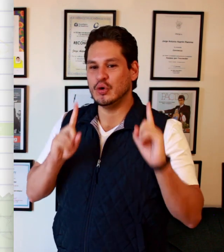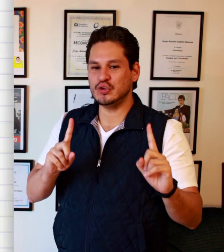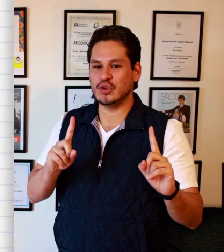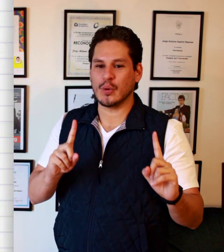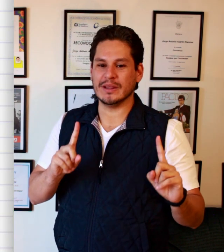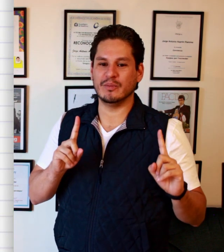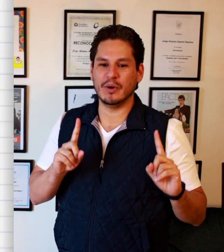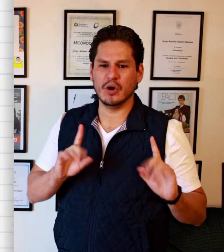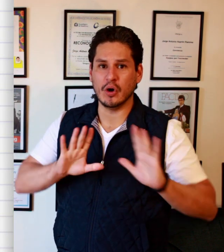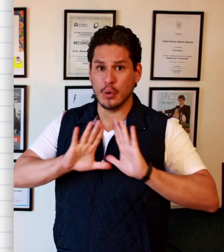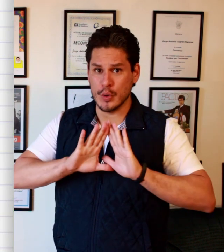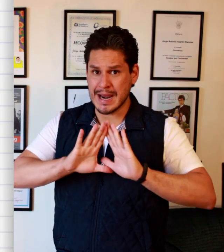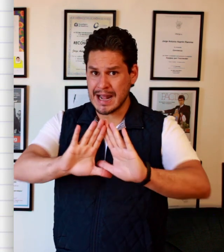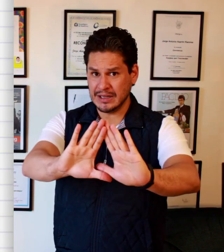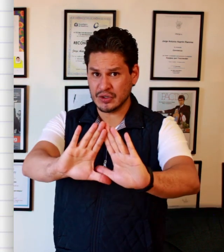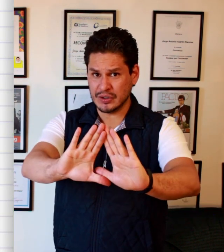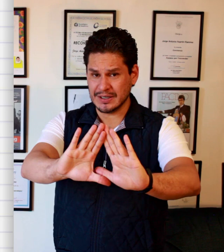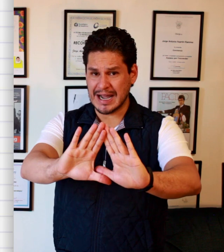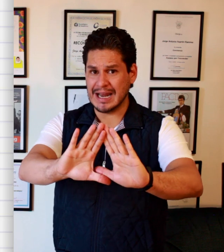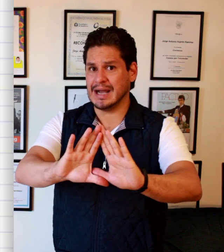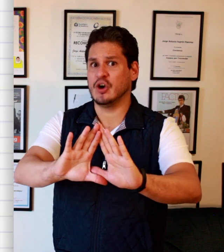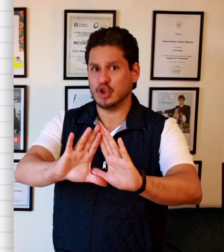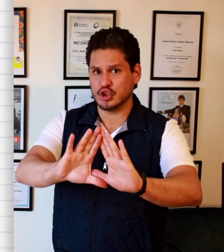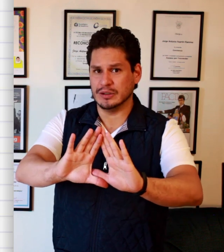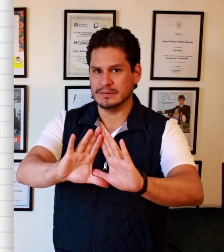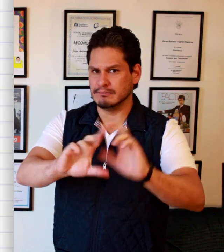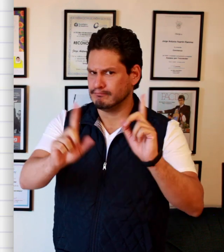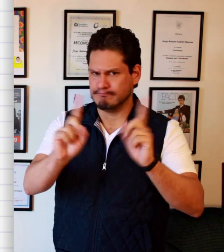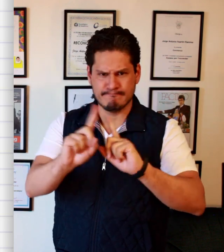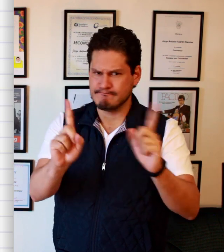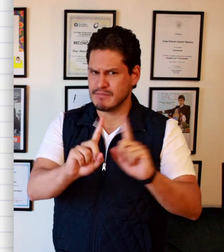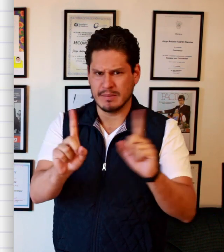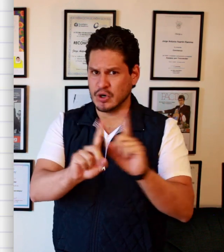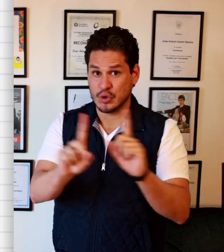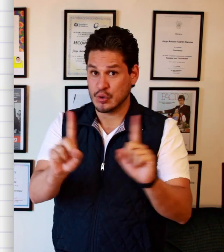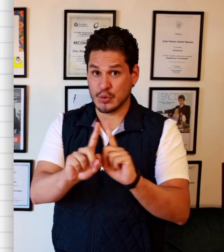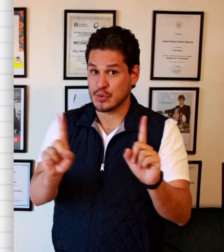Soy justo cuando pongo un alto al acoso.